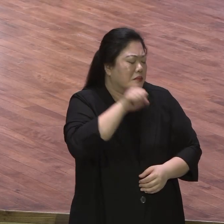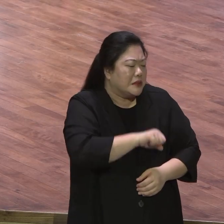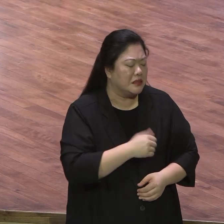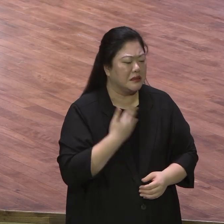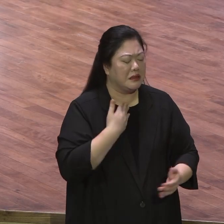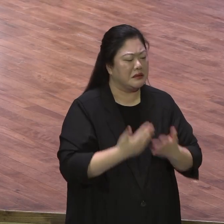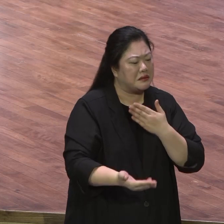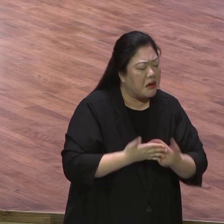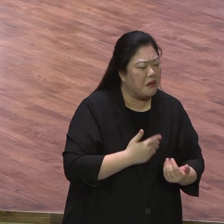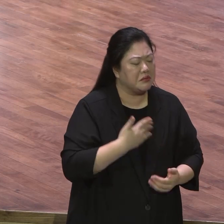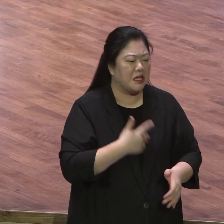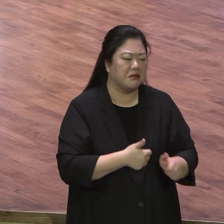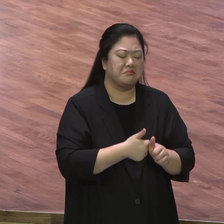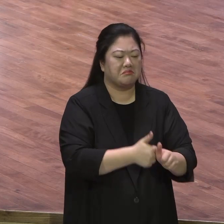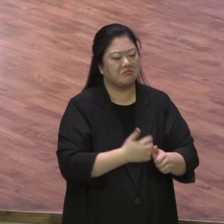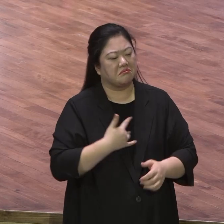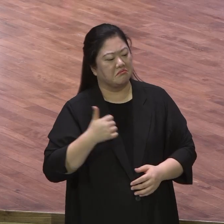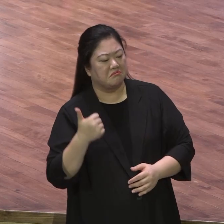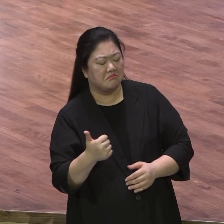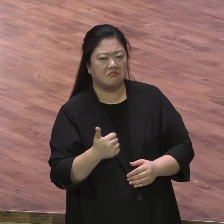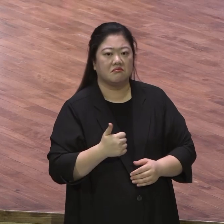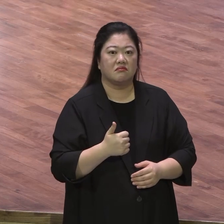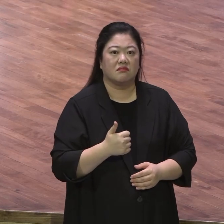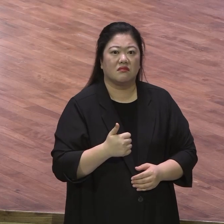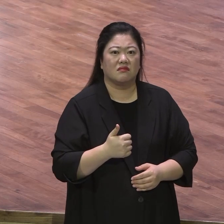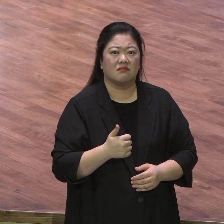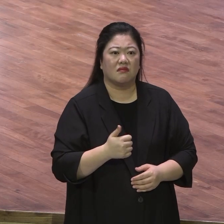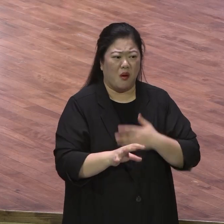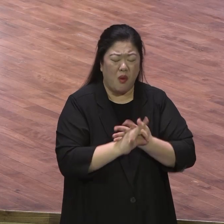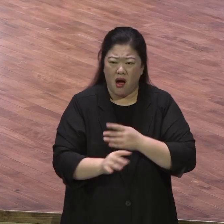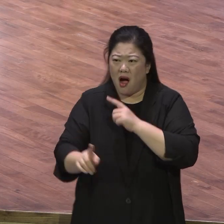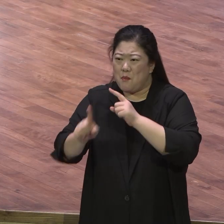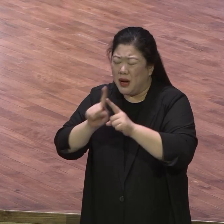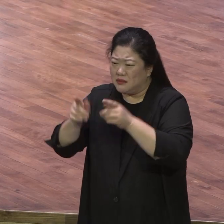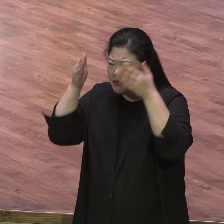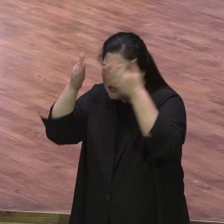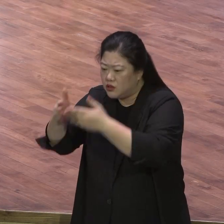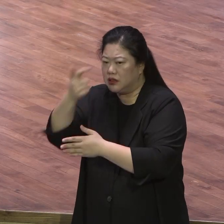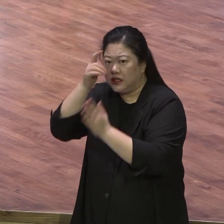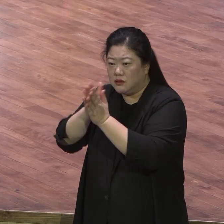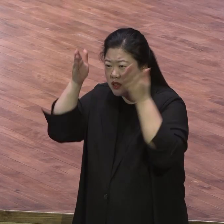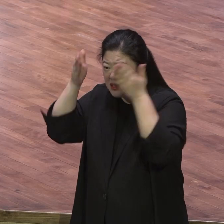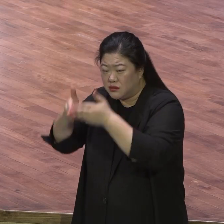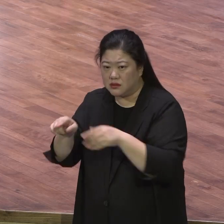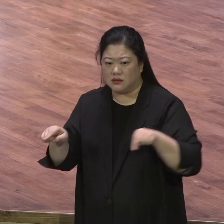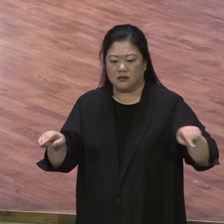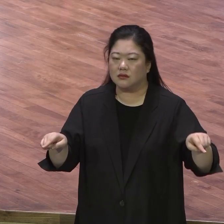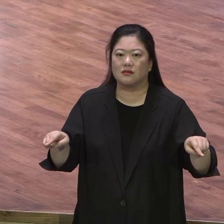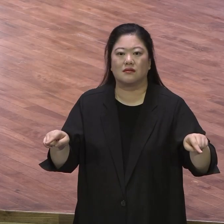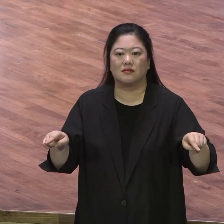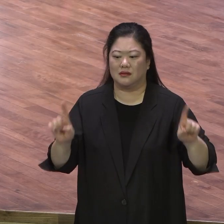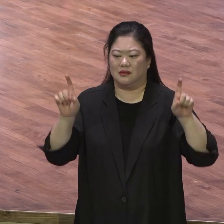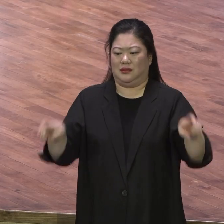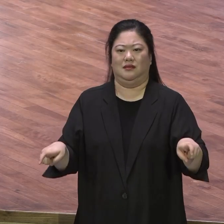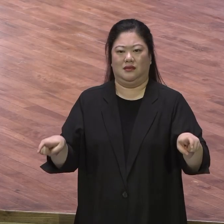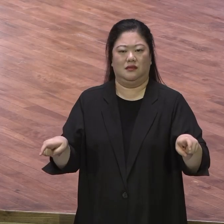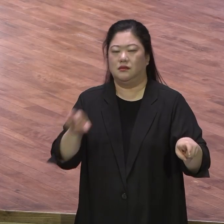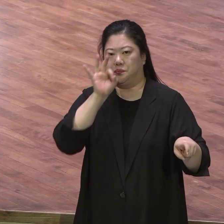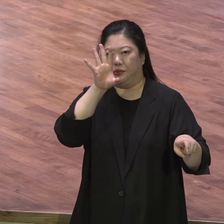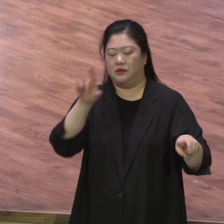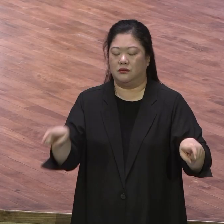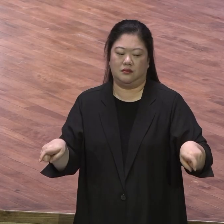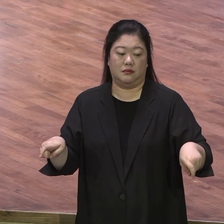예수 믿고 언약 속에서 말씀의 사람으로 기도의 사람으로 예배의 사람으로 바뀌어지지 않으면 하나님 설 수가